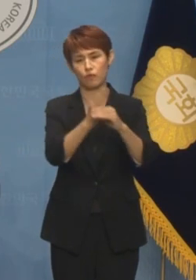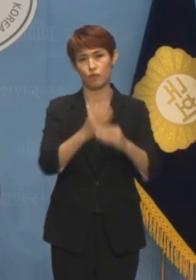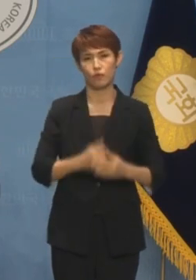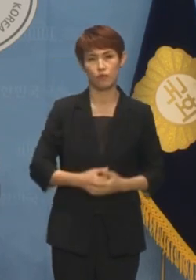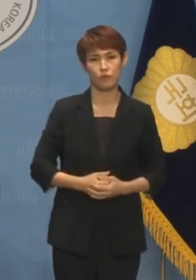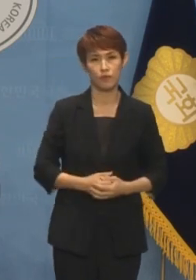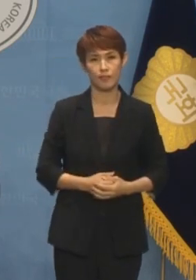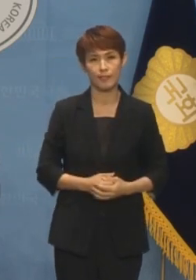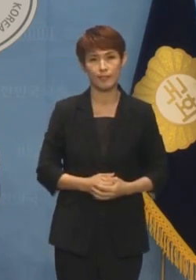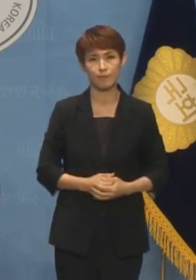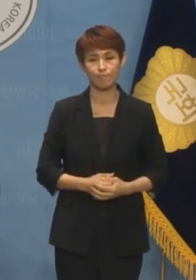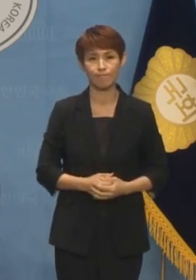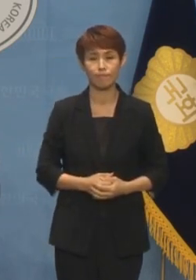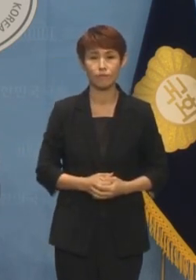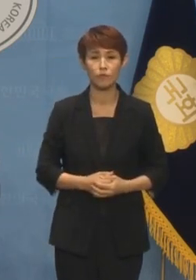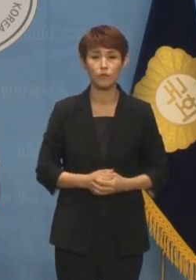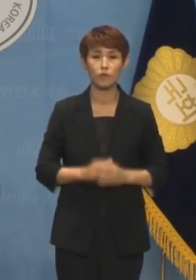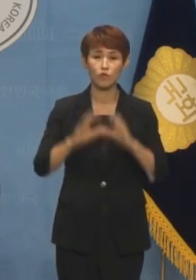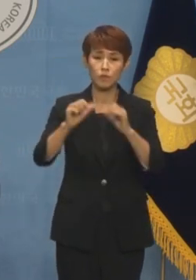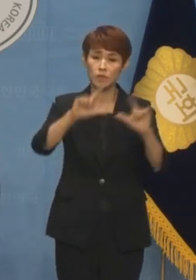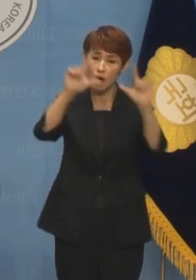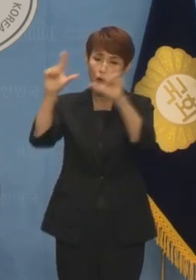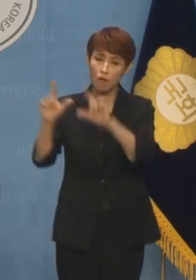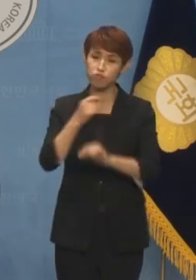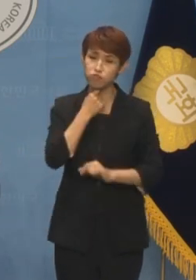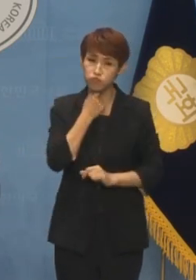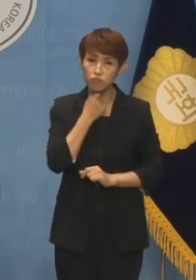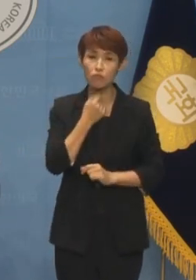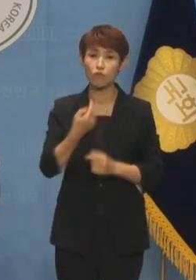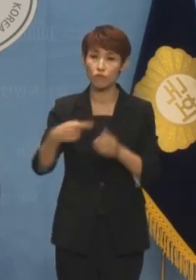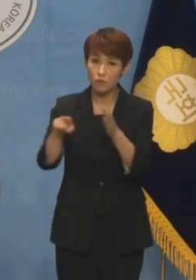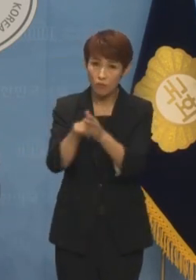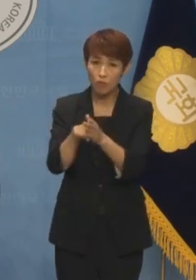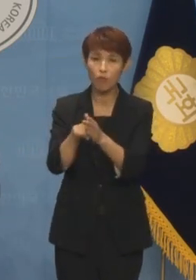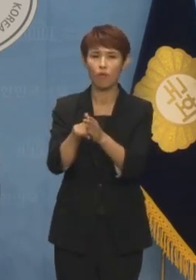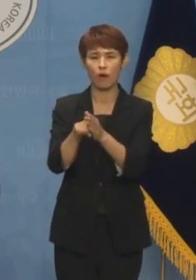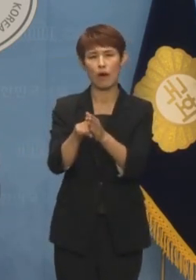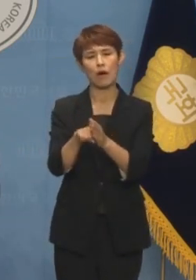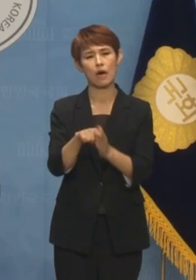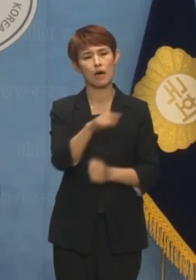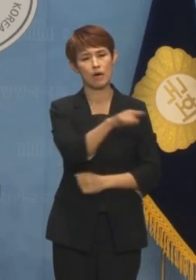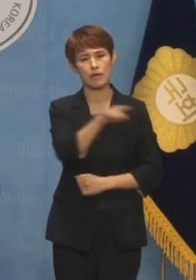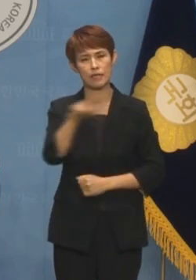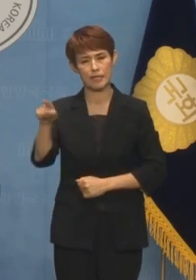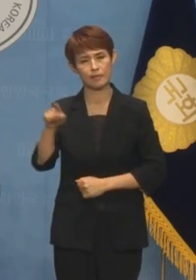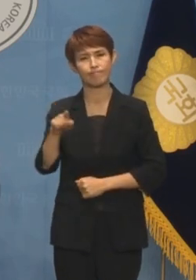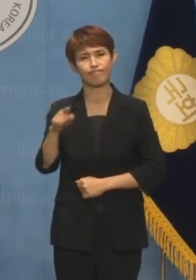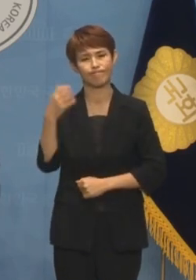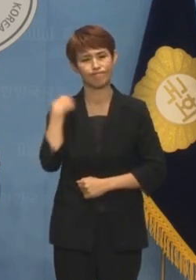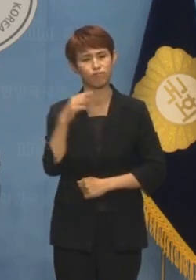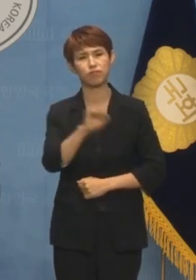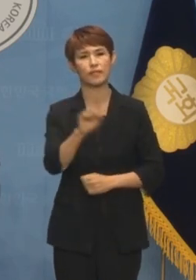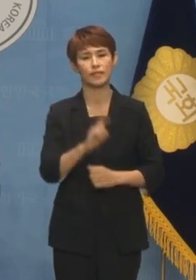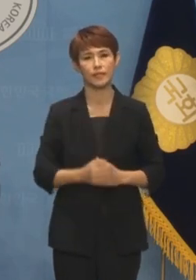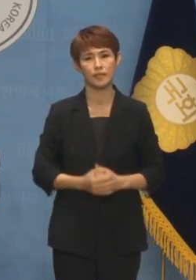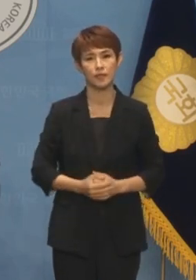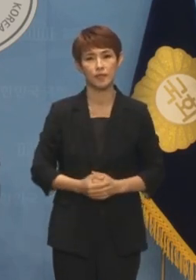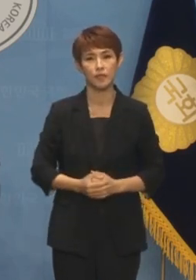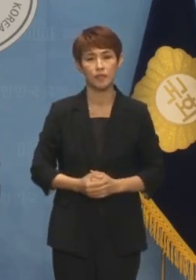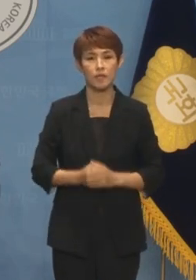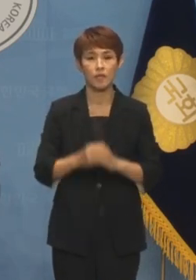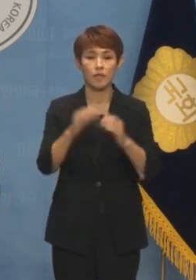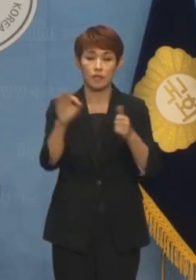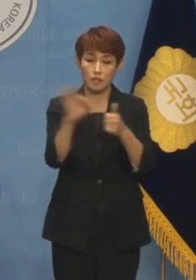때문입니다. 국민의 삶을 생각한다면 참으로 무책임한 행동입니다. 연금